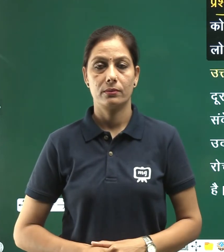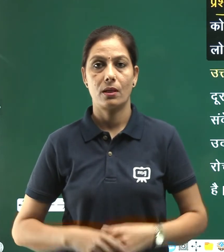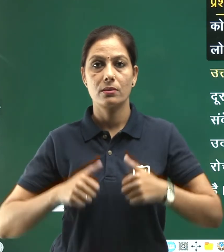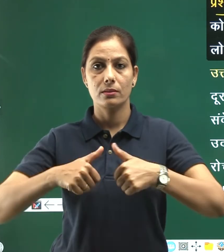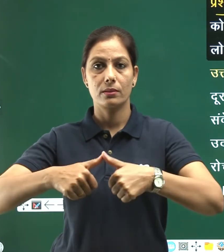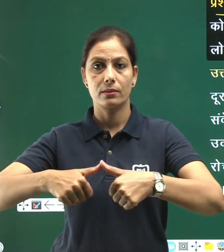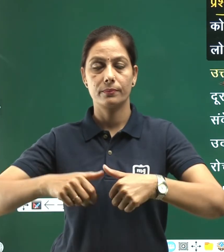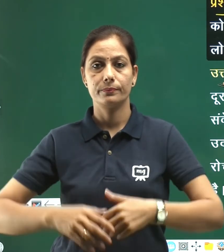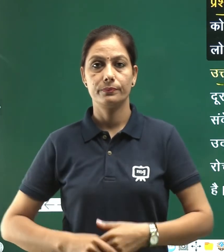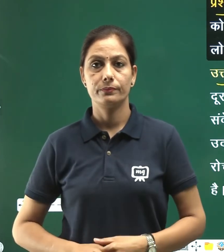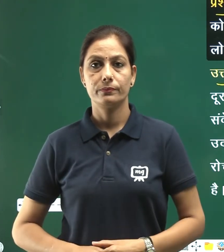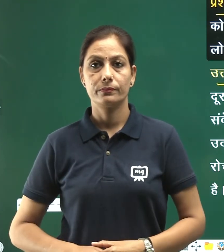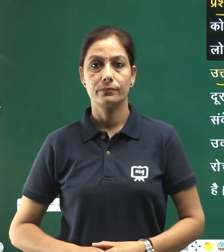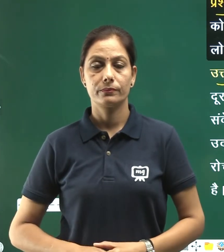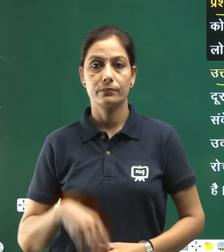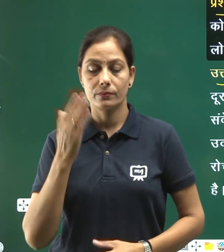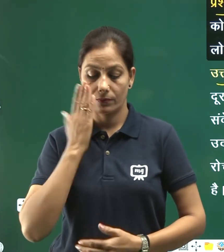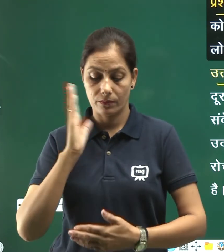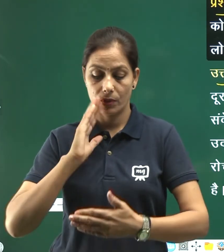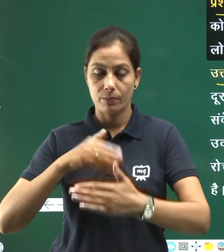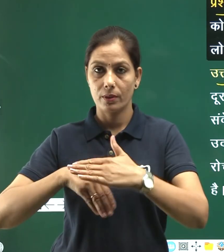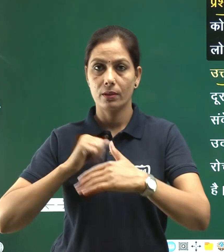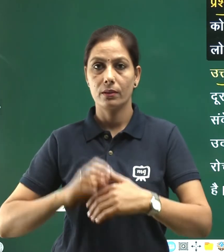उत्तर है, कविता में